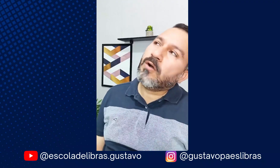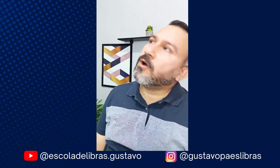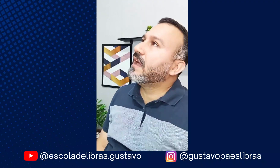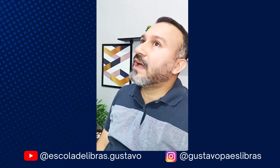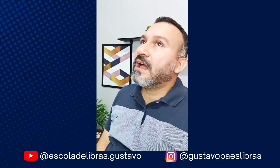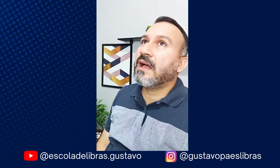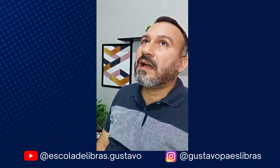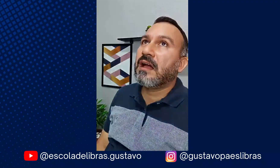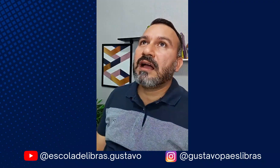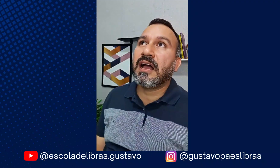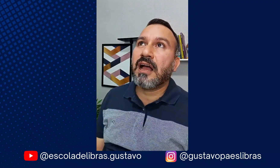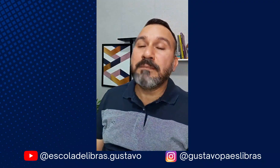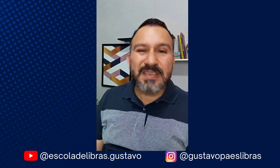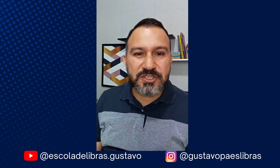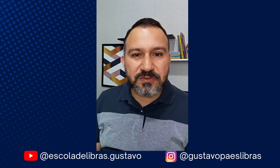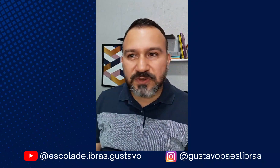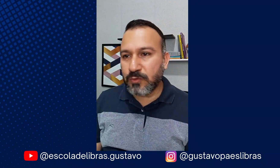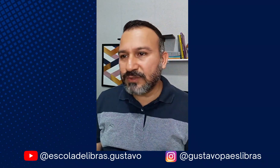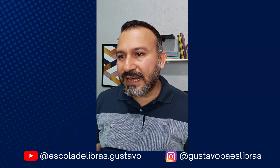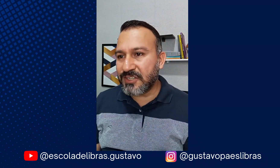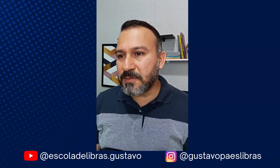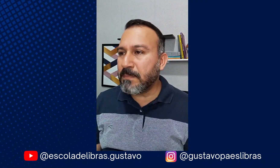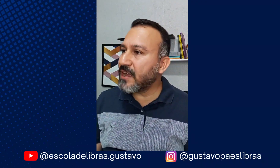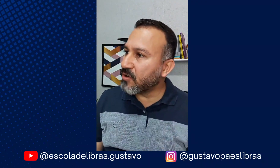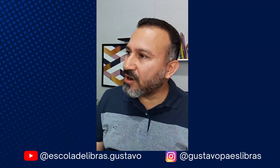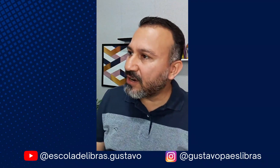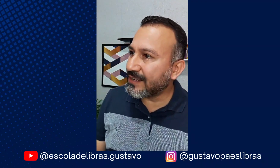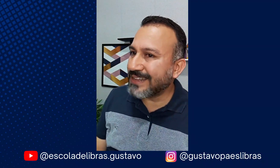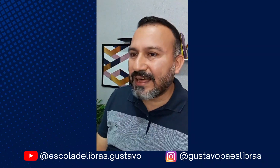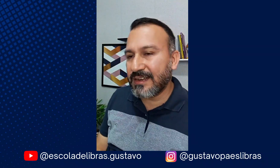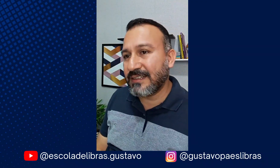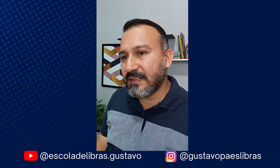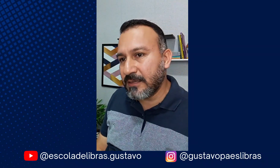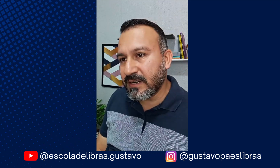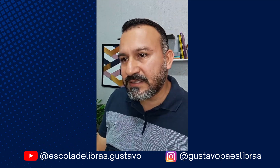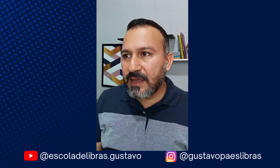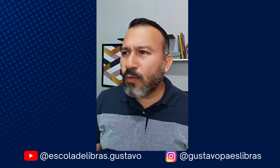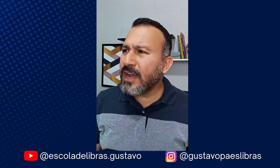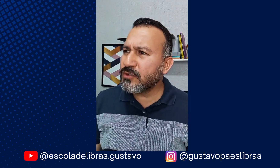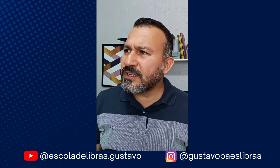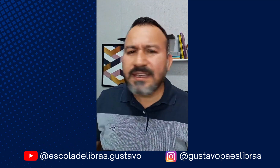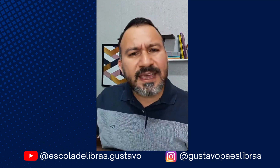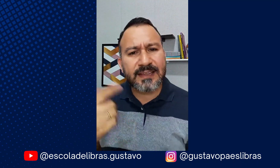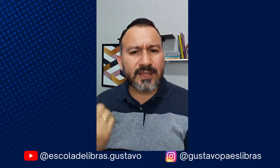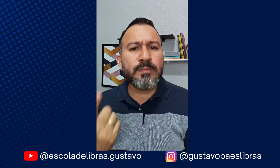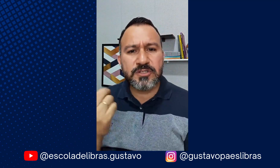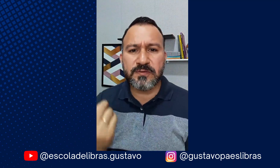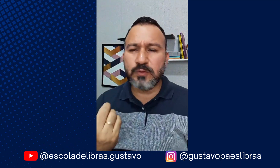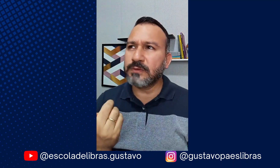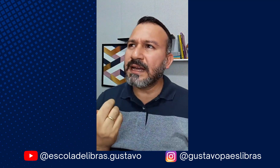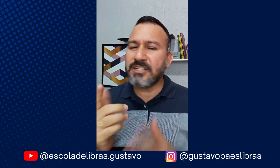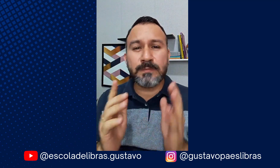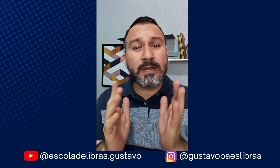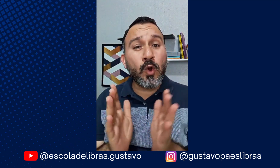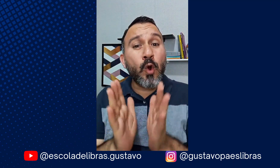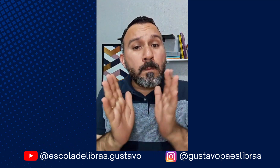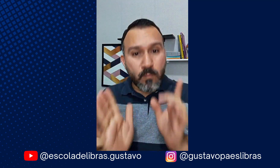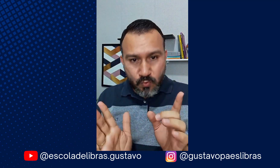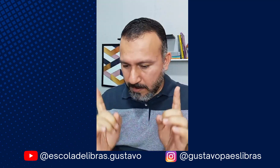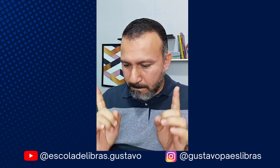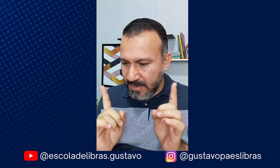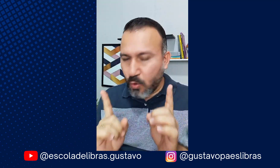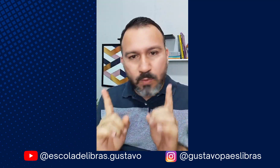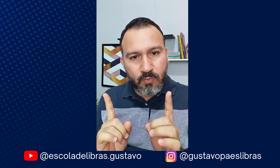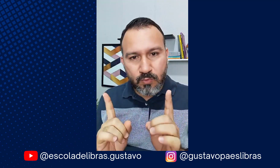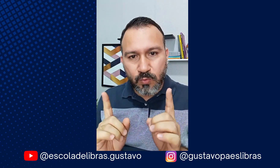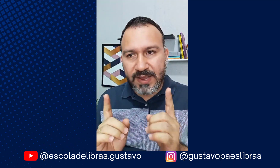aqui. A minha dificuldade maior na área da Libras, eu acho que é até uma dificuldade bem